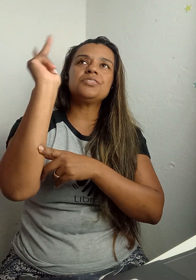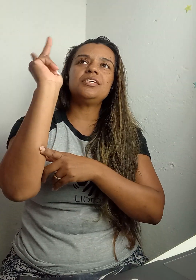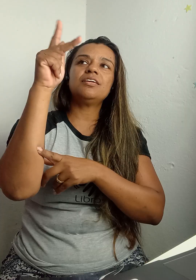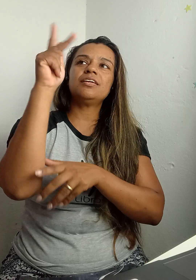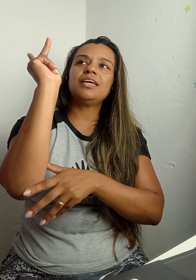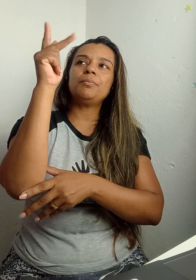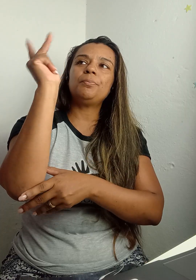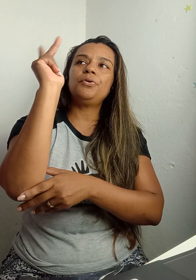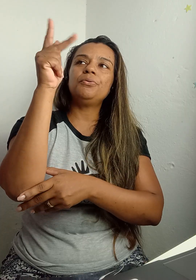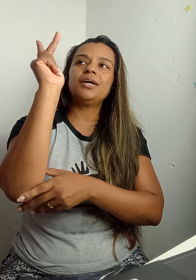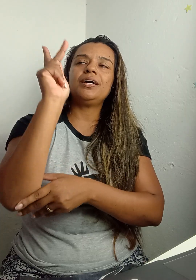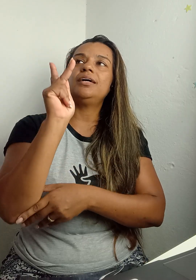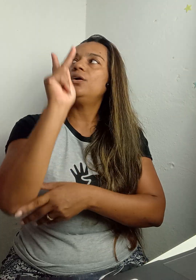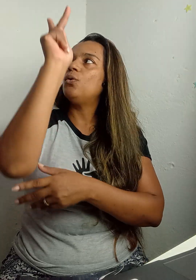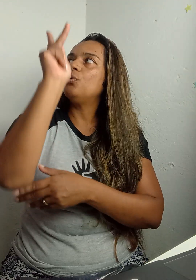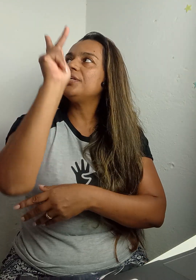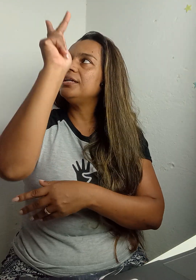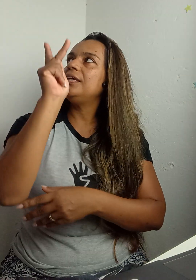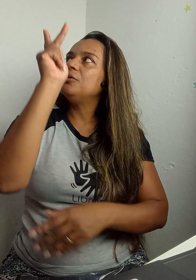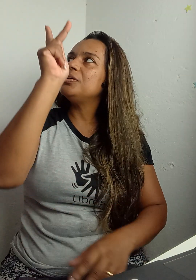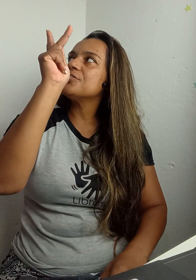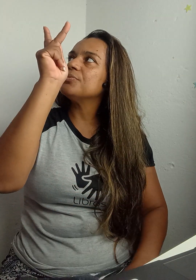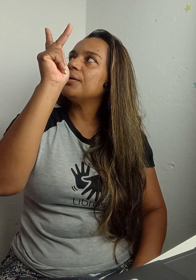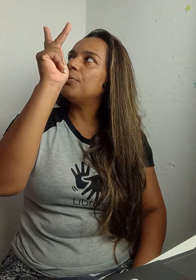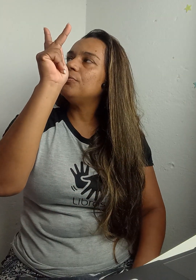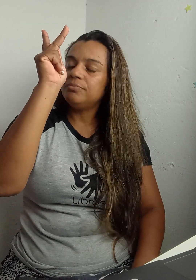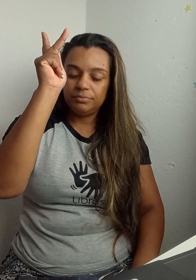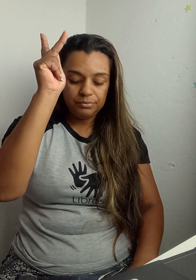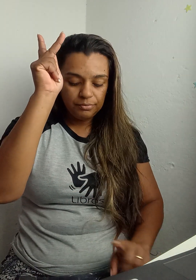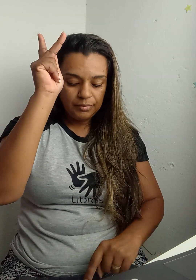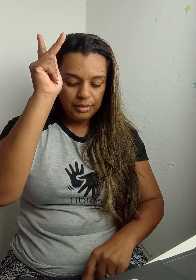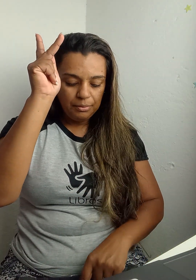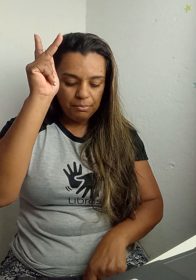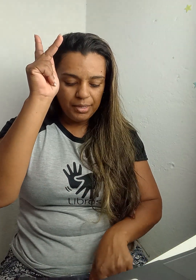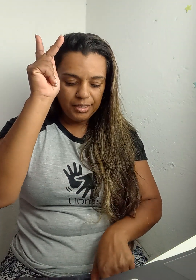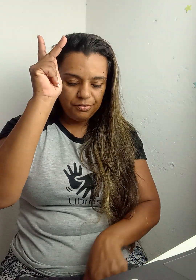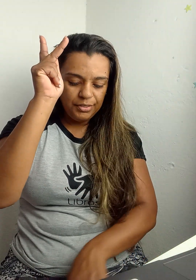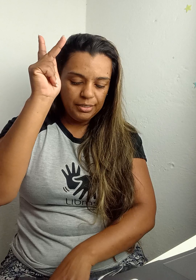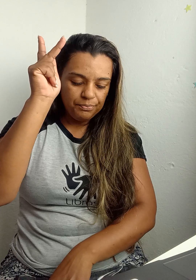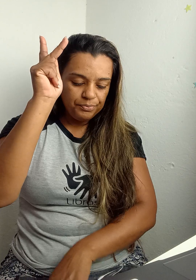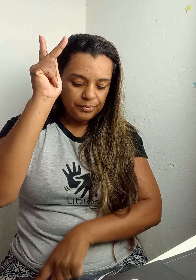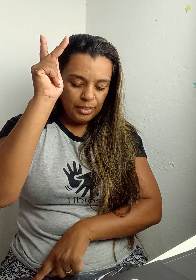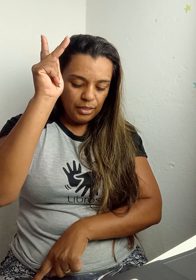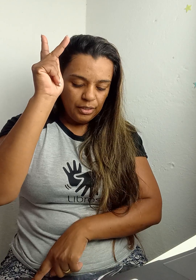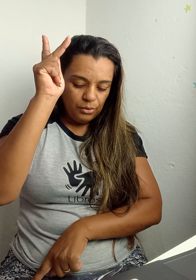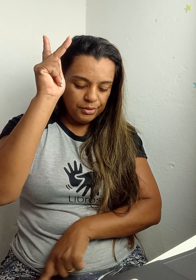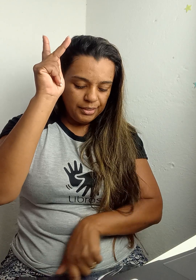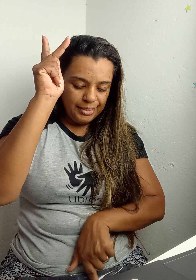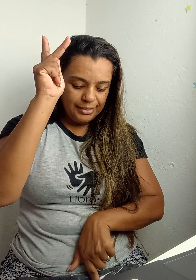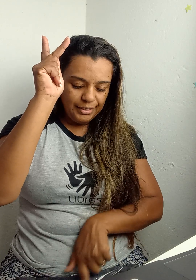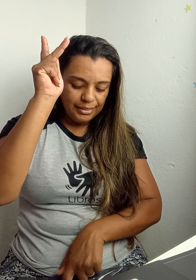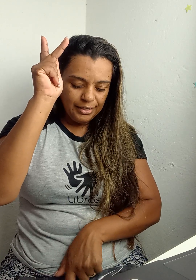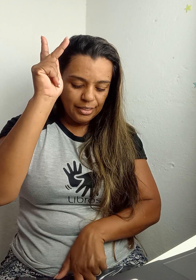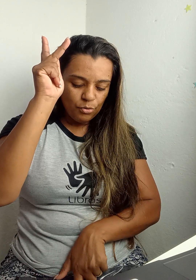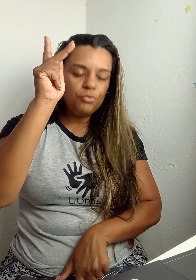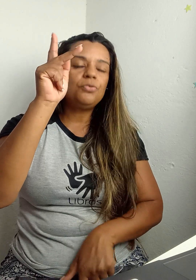que quebra punho K, ou tranquinho mesmo, tá bom? Maravilha. Outra letrinha aqui que